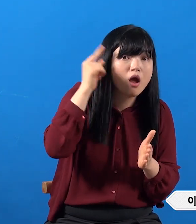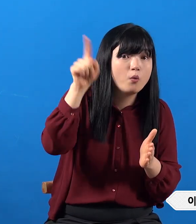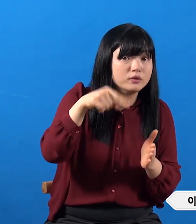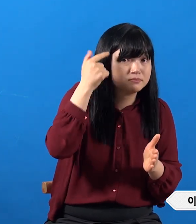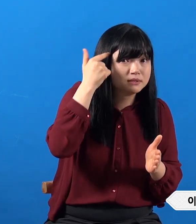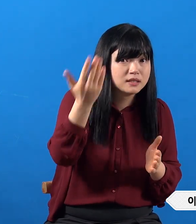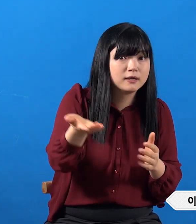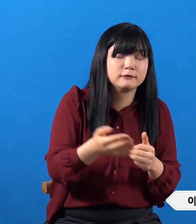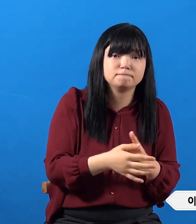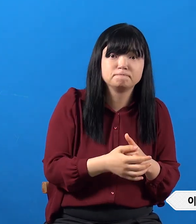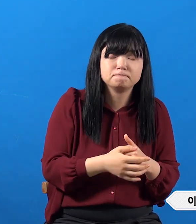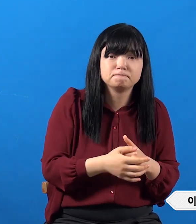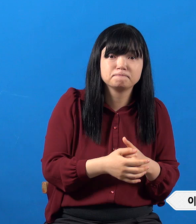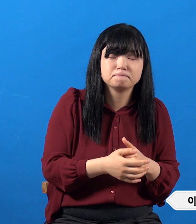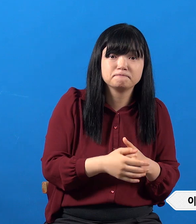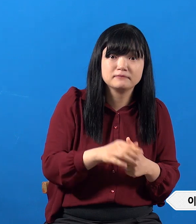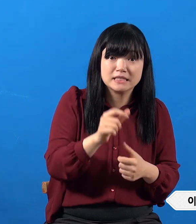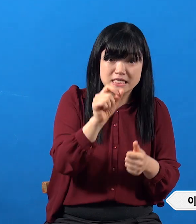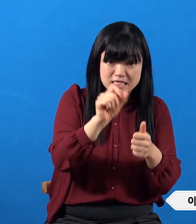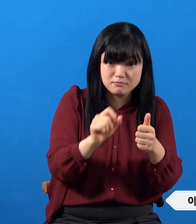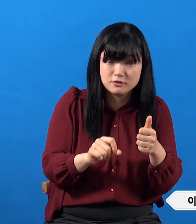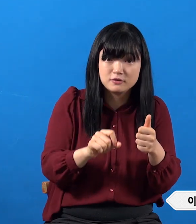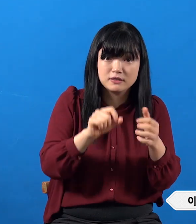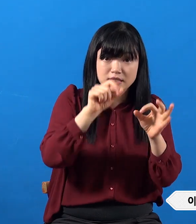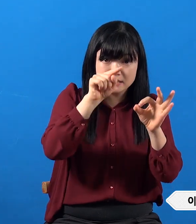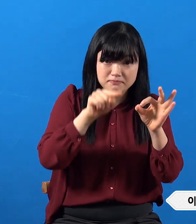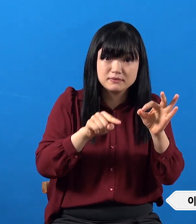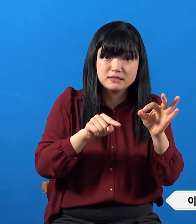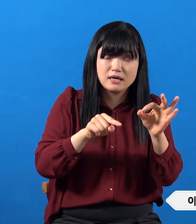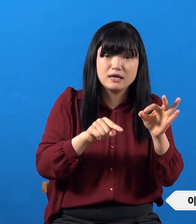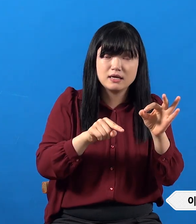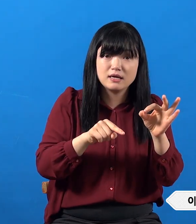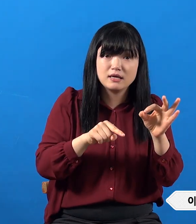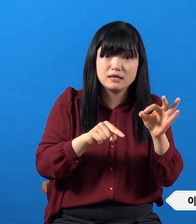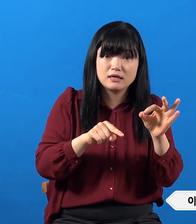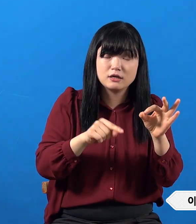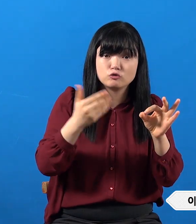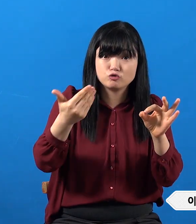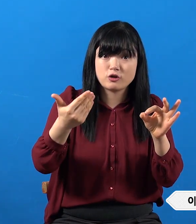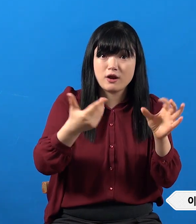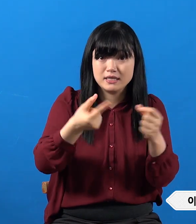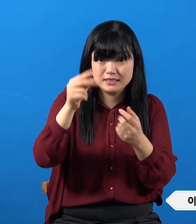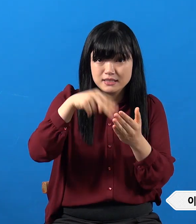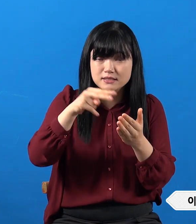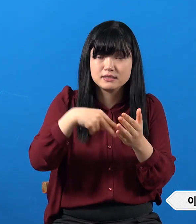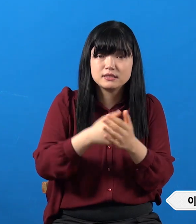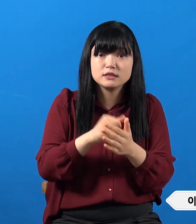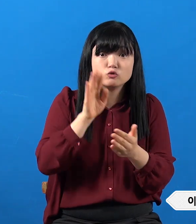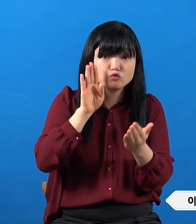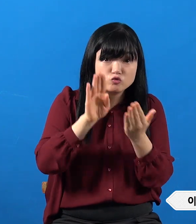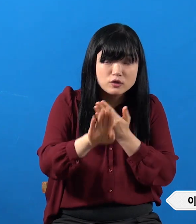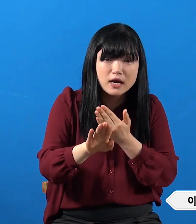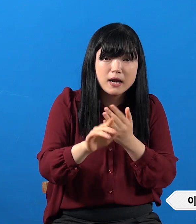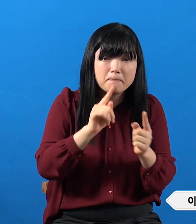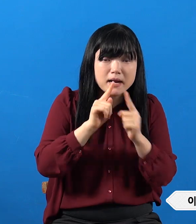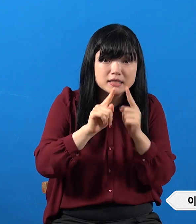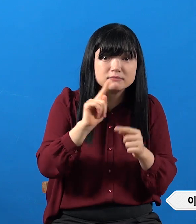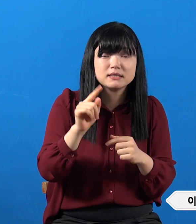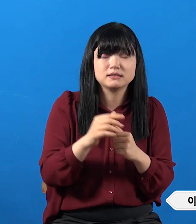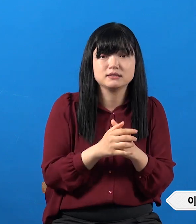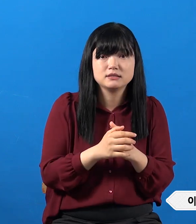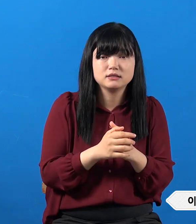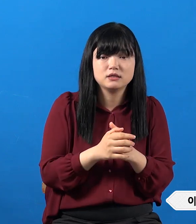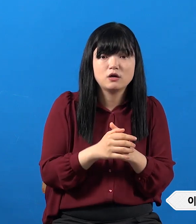오셨어요? 자, 히브리서 10장 9절을 읽어보시기 바랍니다. 히브리서 10장 9절 시작. 그 후에